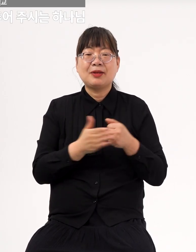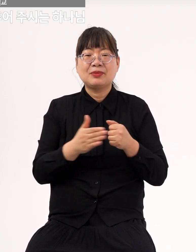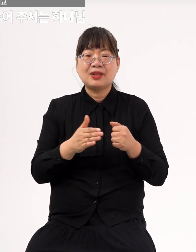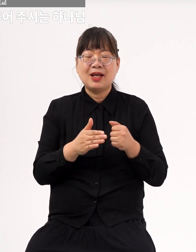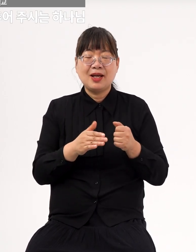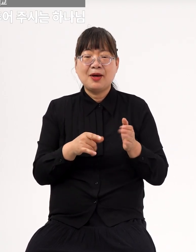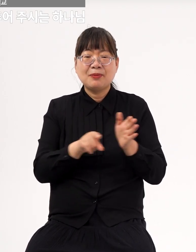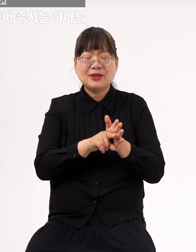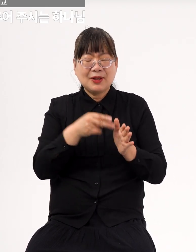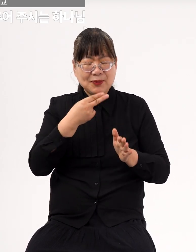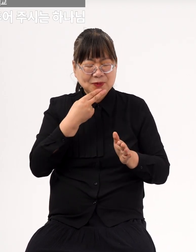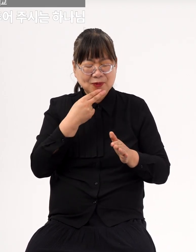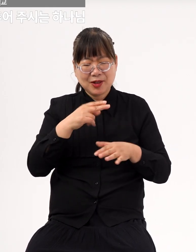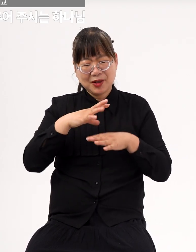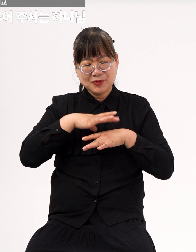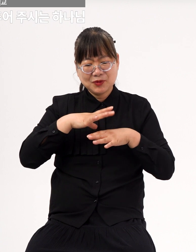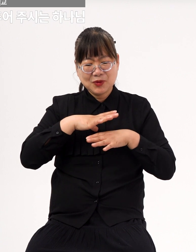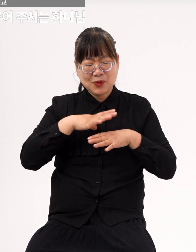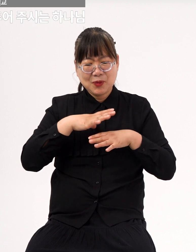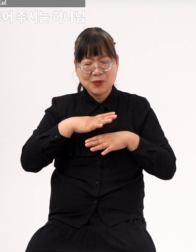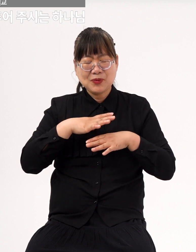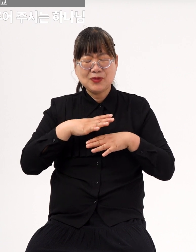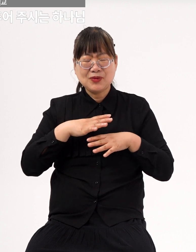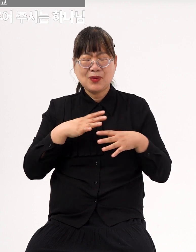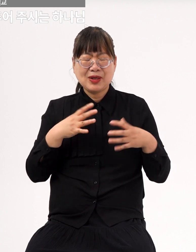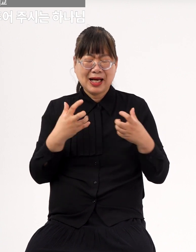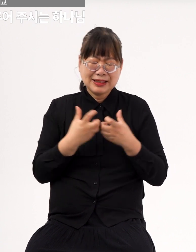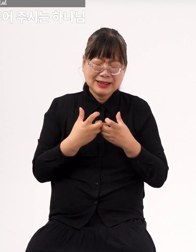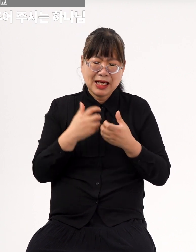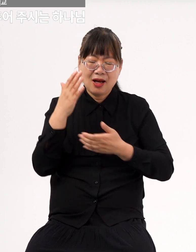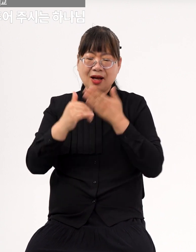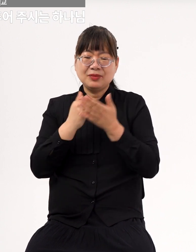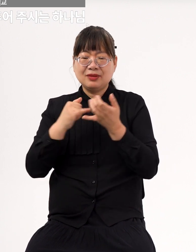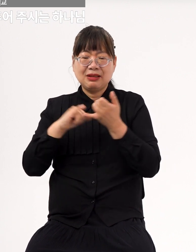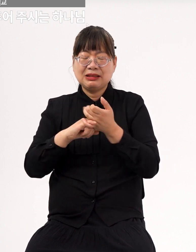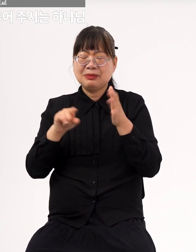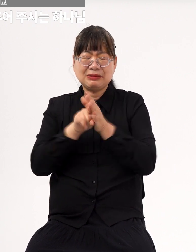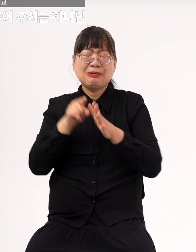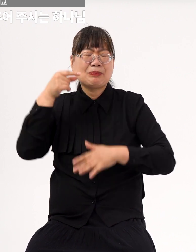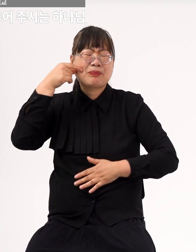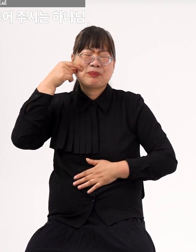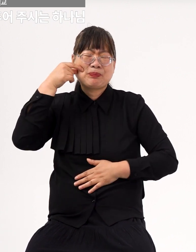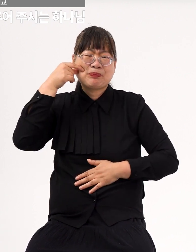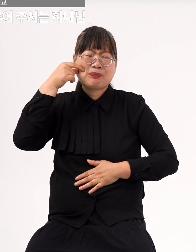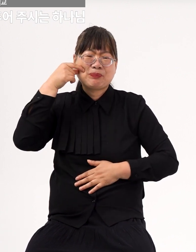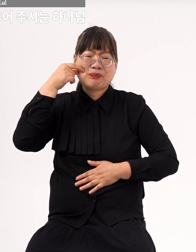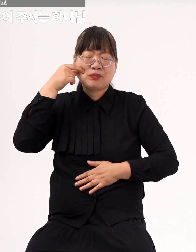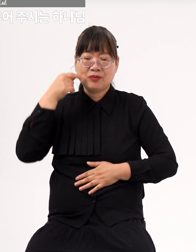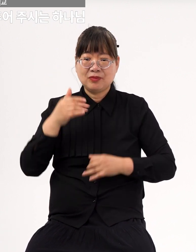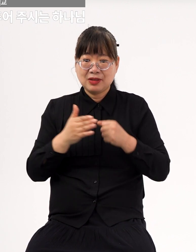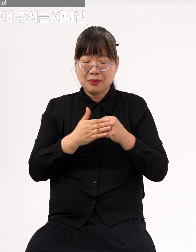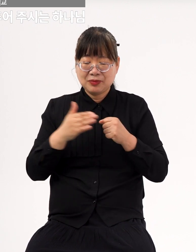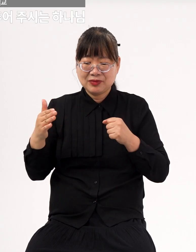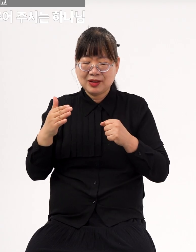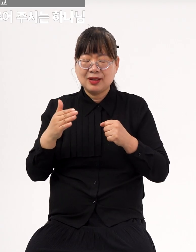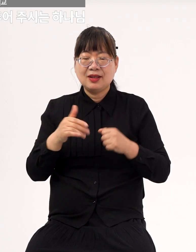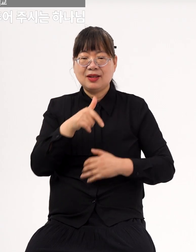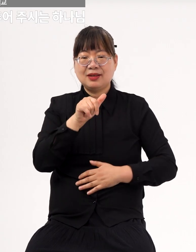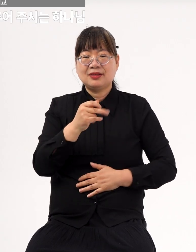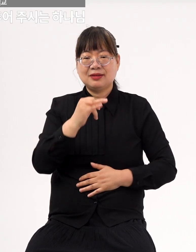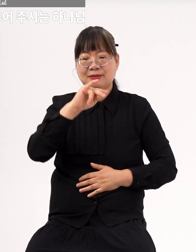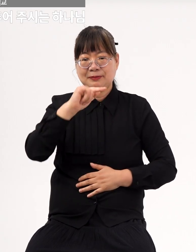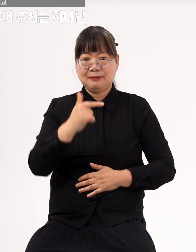불신과 두려움으로 못 믿겠는 거예요. 하나님의 약속을, 말씀을. 그래서